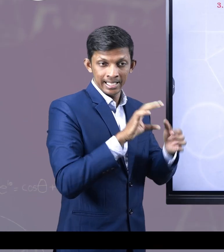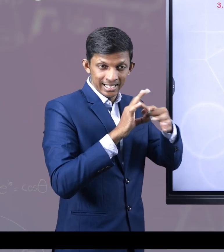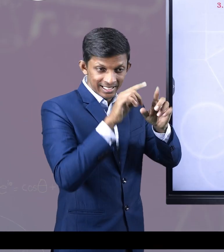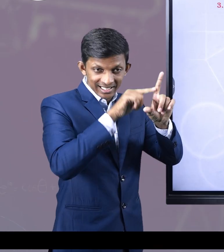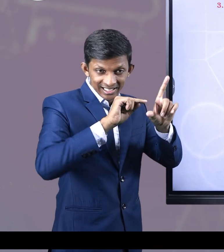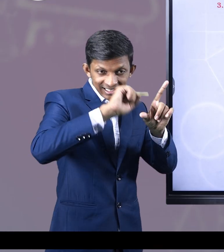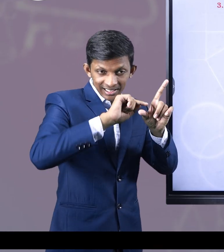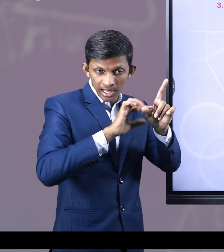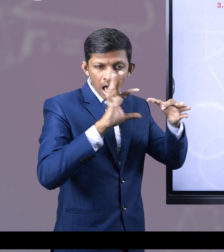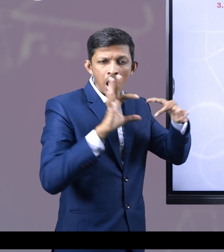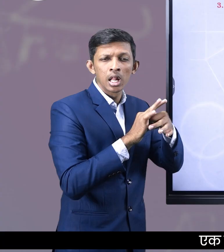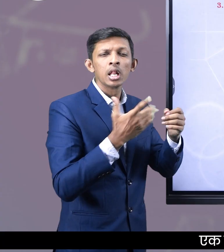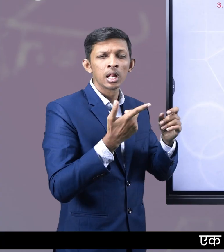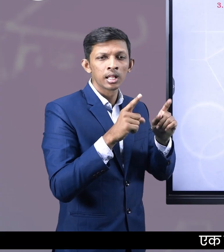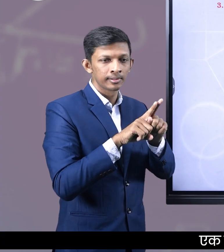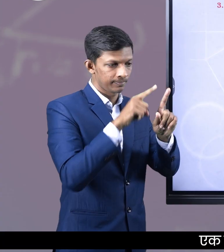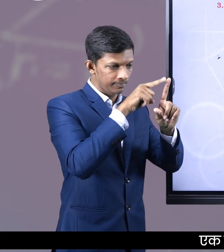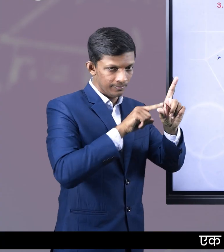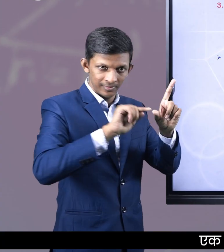संलग्न कोनांमध्ये एक समान शिरोबिंदू असते,